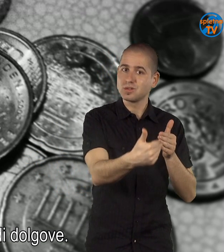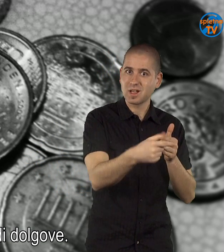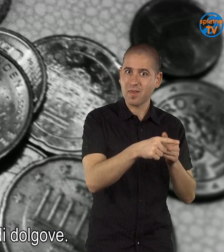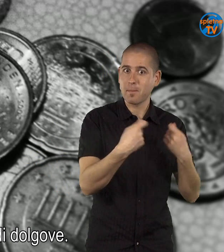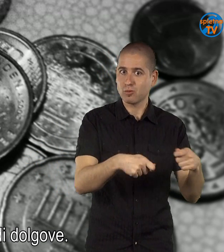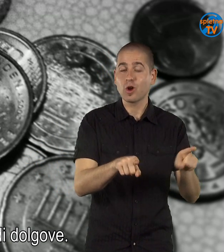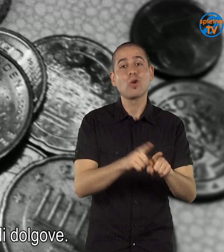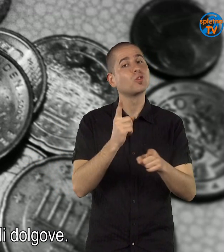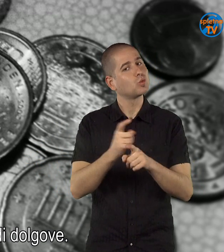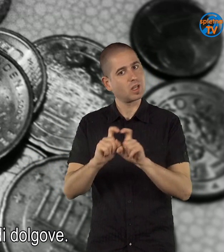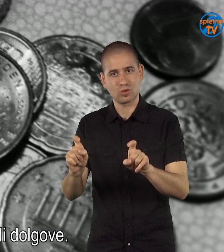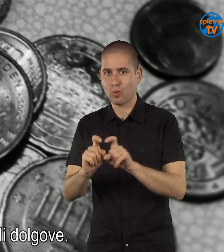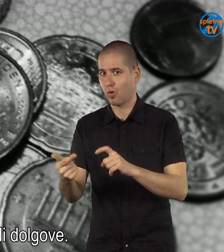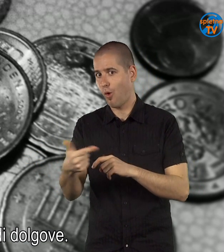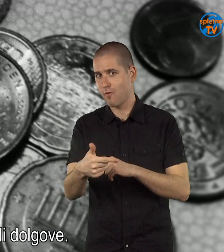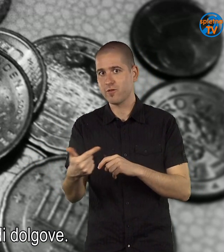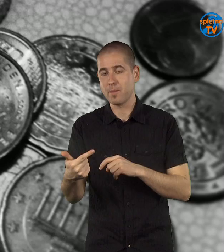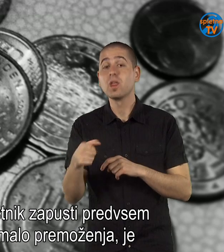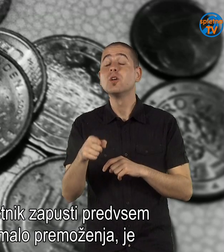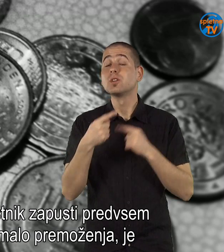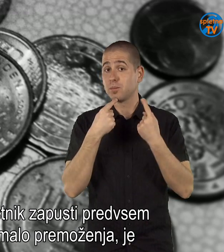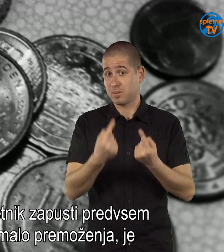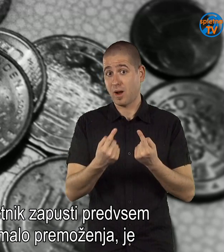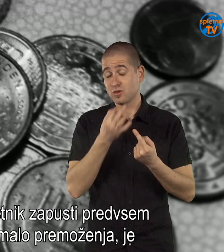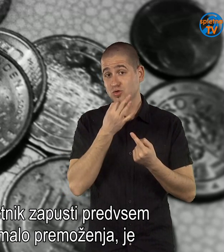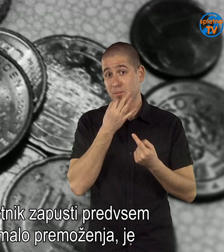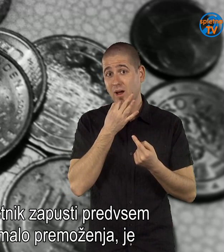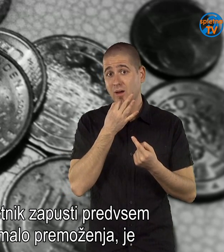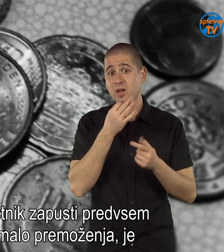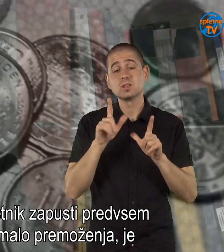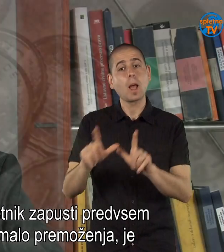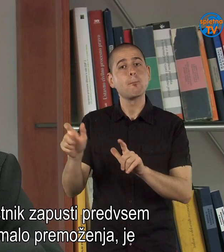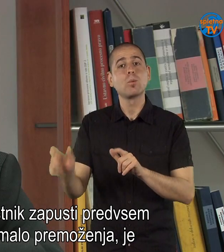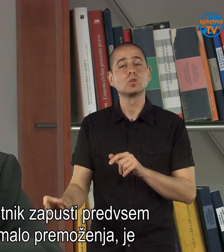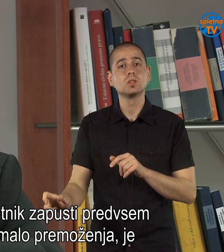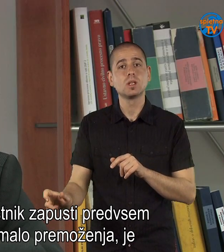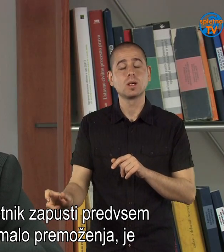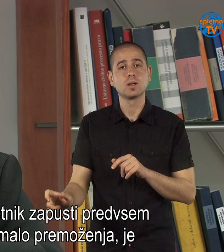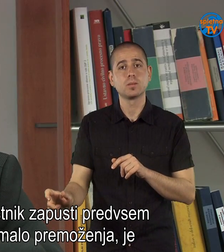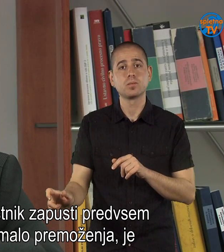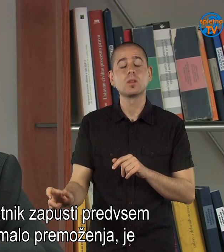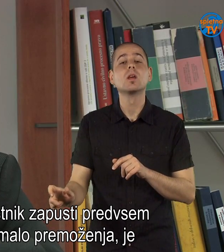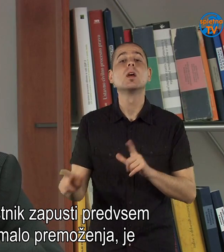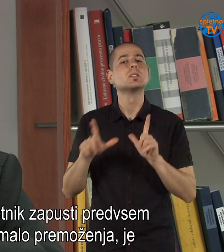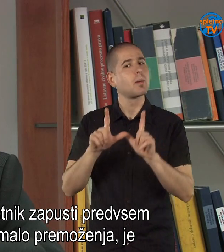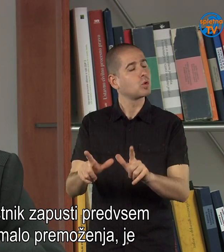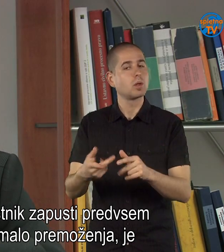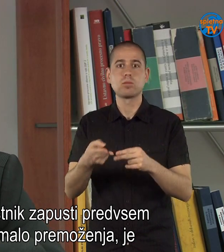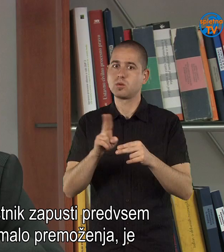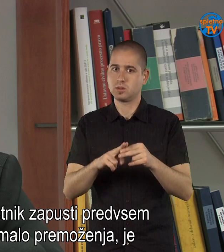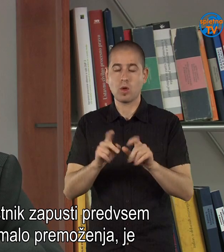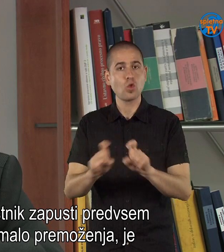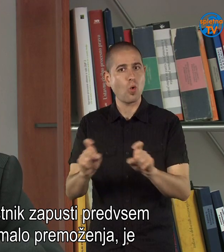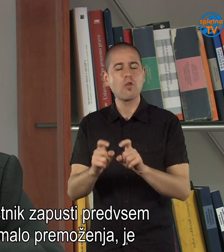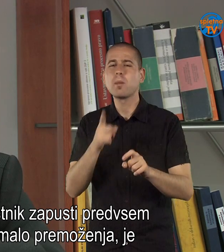kot tudi dolgove. Zato, če pa zapustnik zapusti predvsem